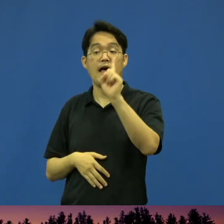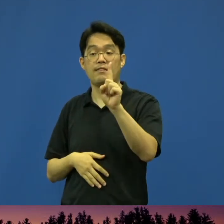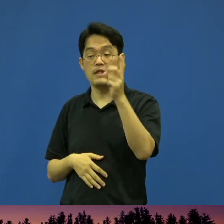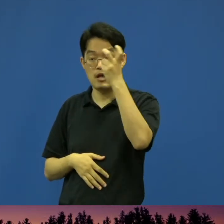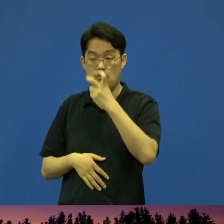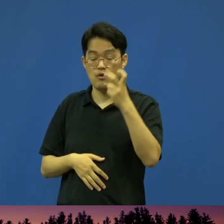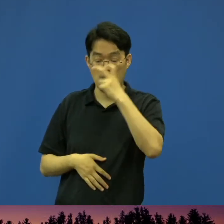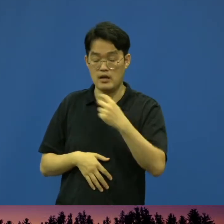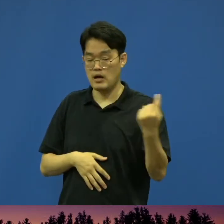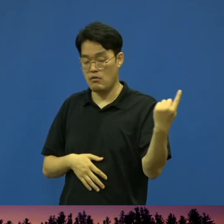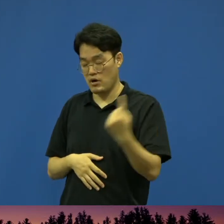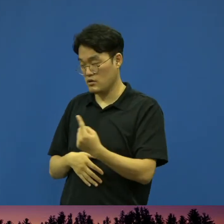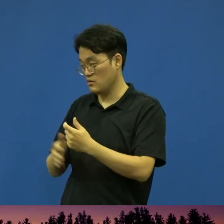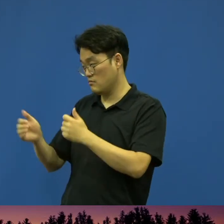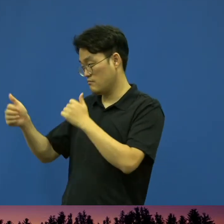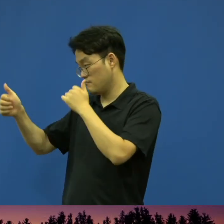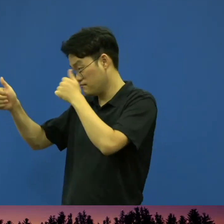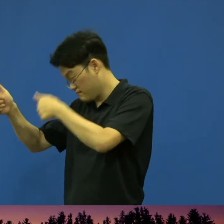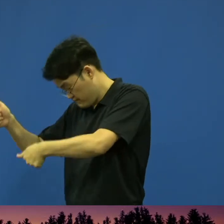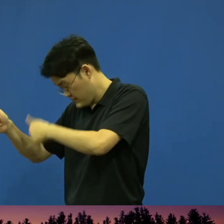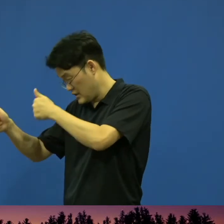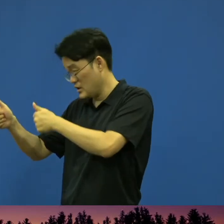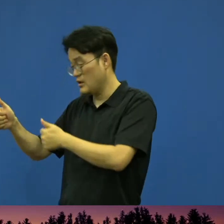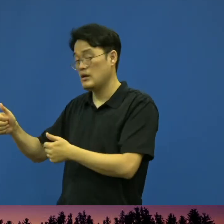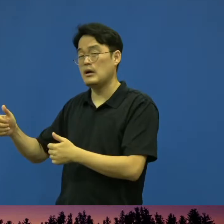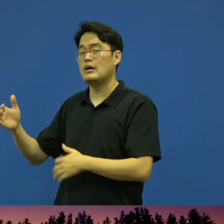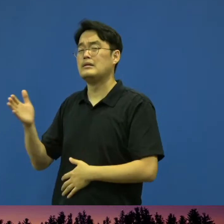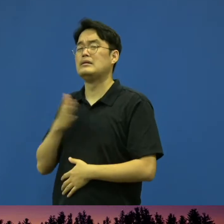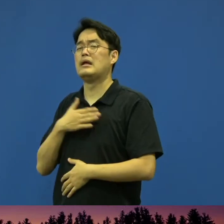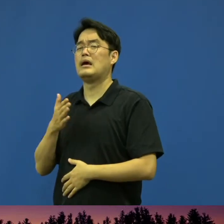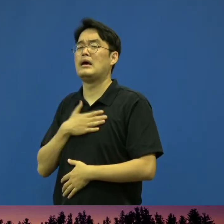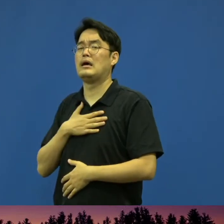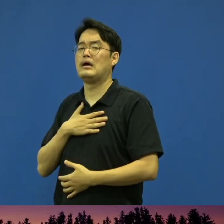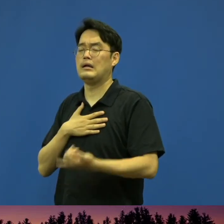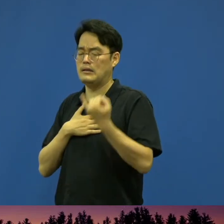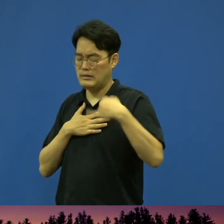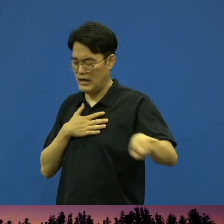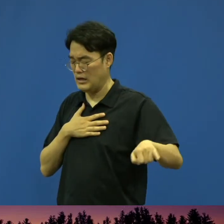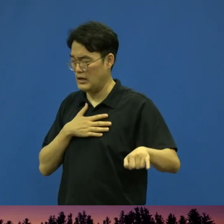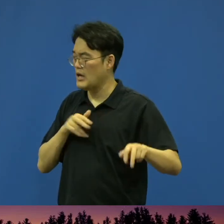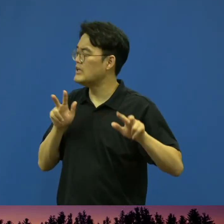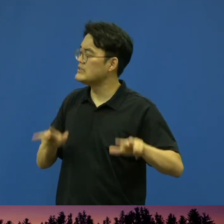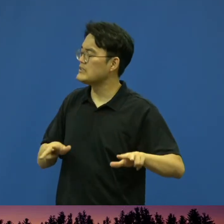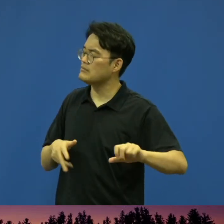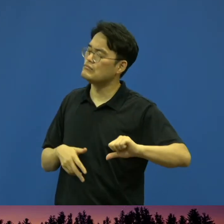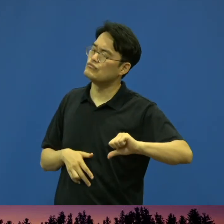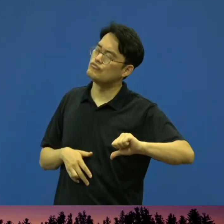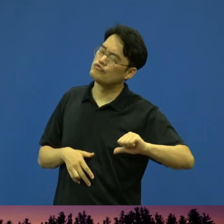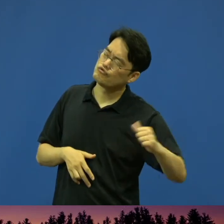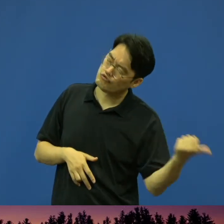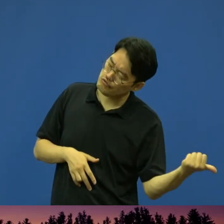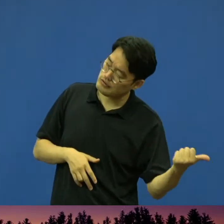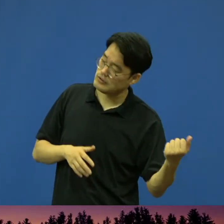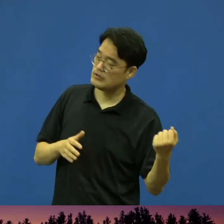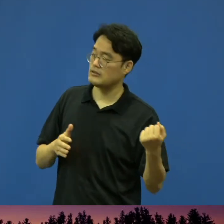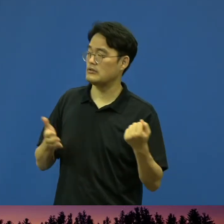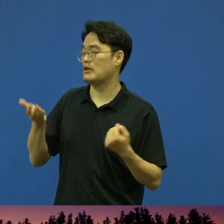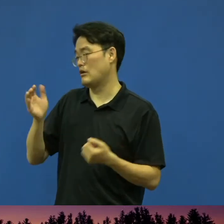절하며 이르되 내 딸이 방금 죽었사오나. 내 딸이 방금